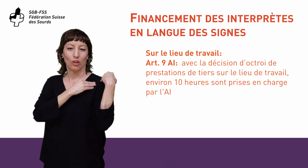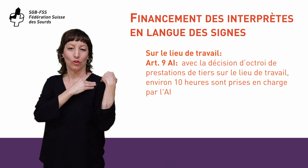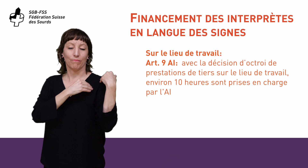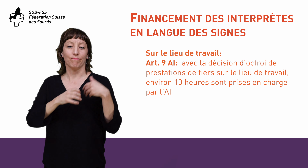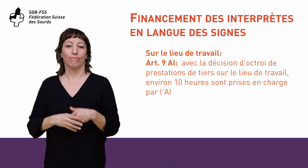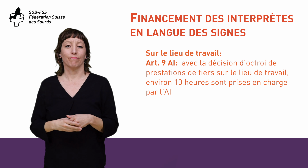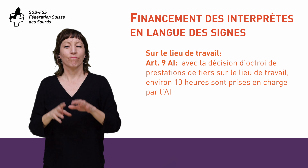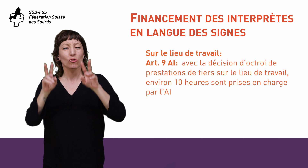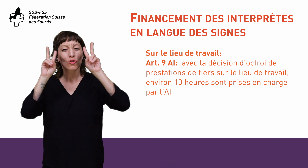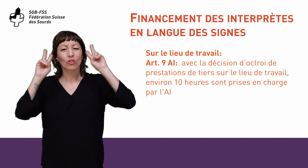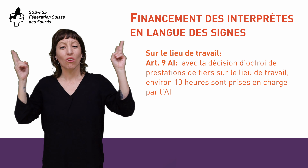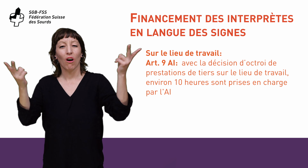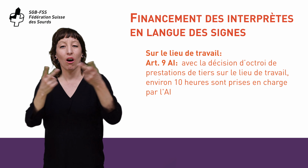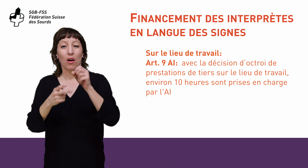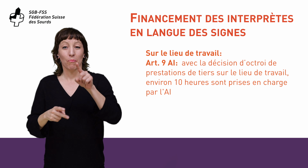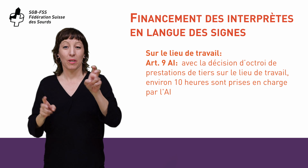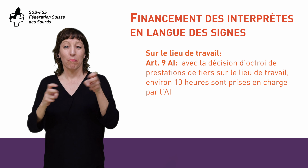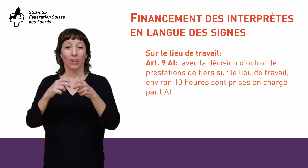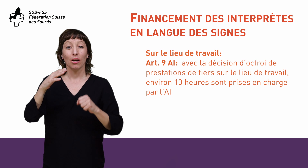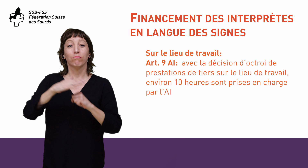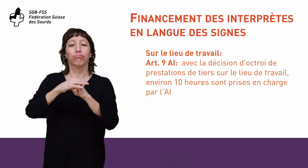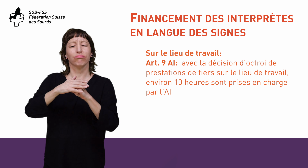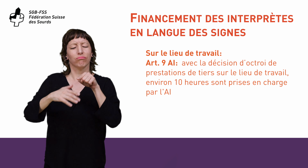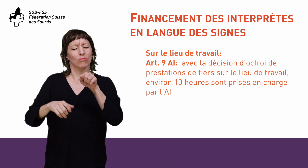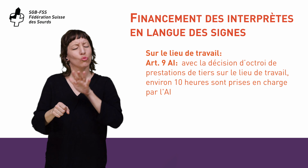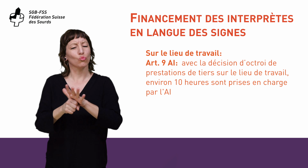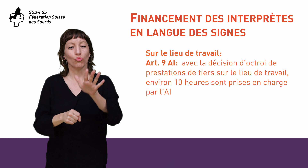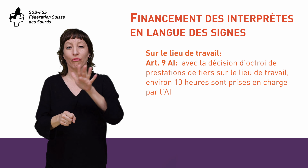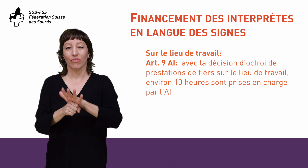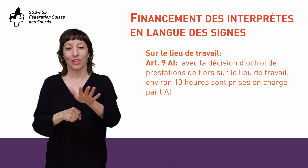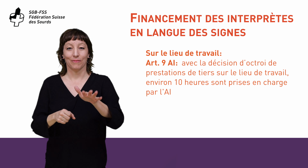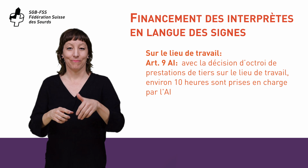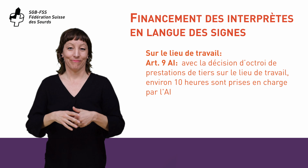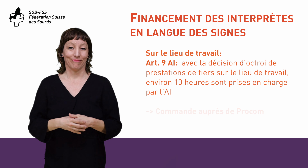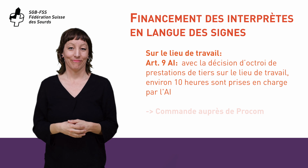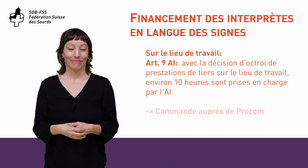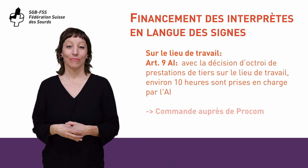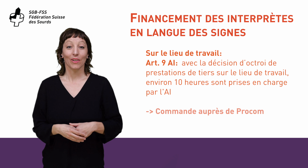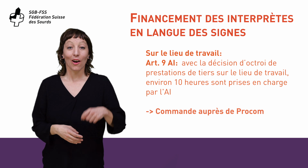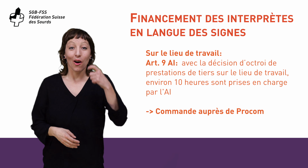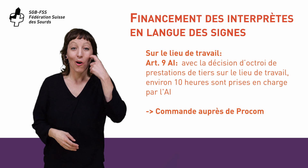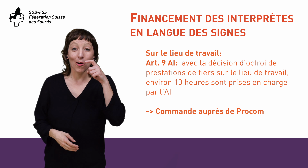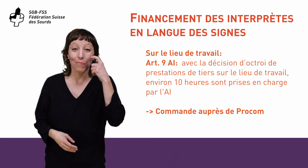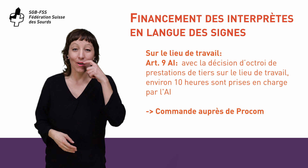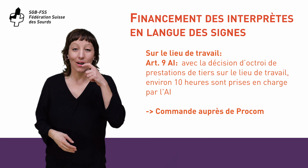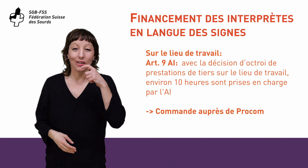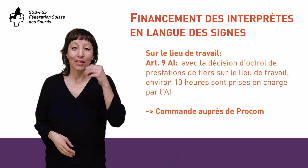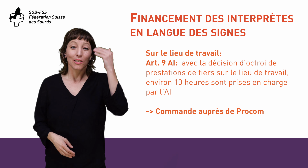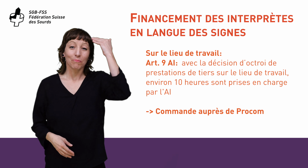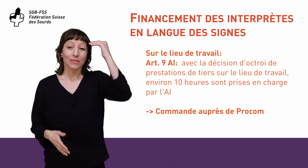charge. Mais en règle générale, ce montant est suffisant. Remarque: Si plusieurs